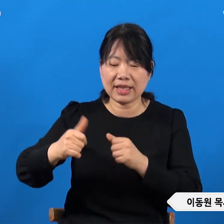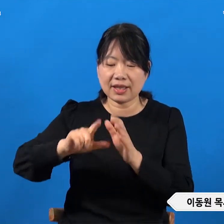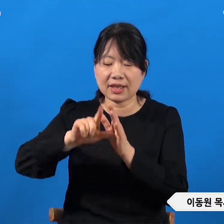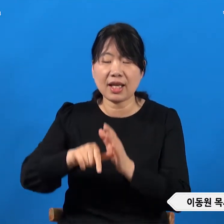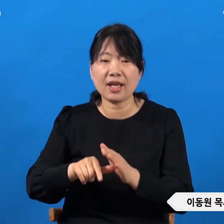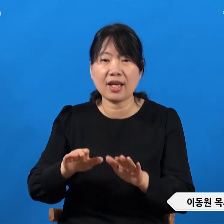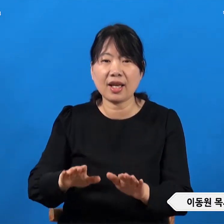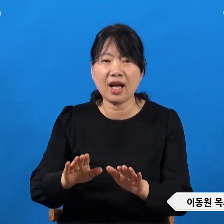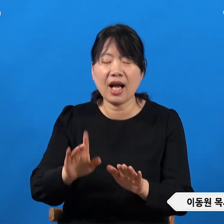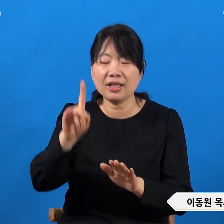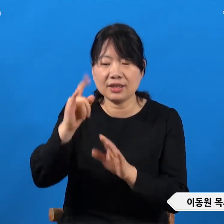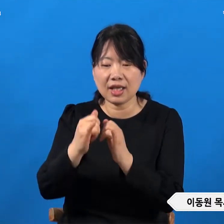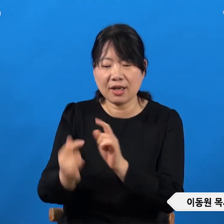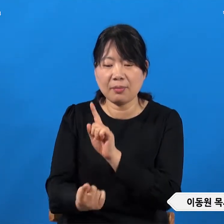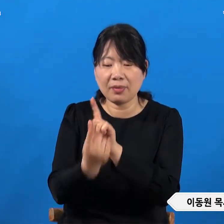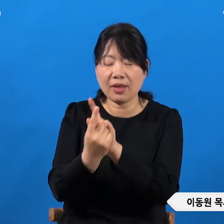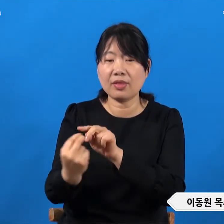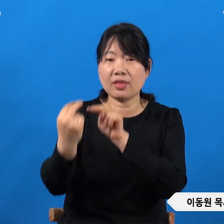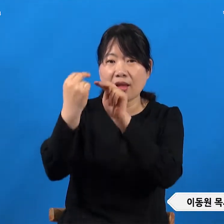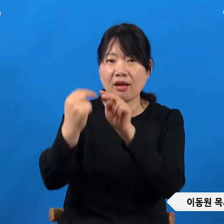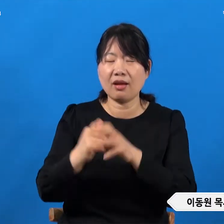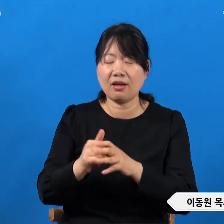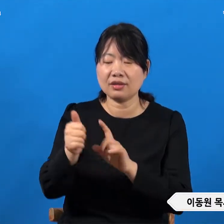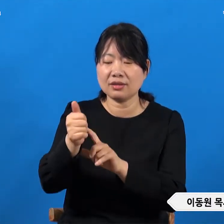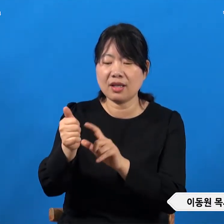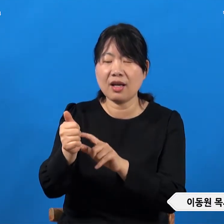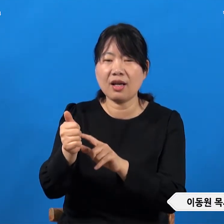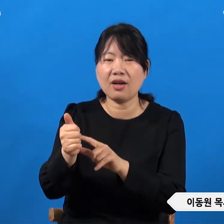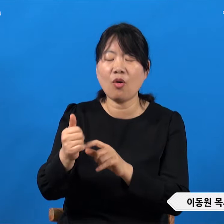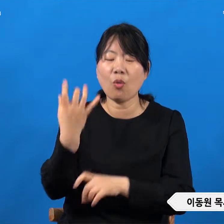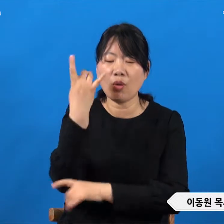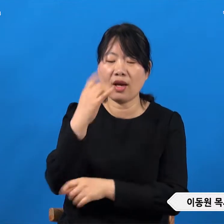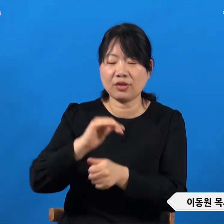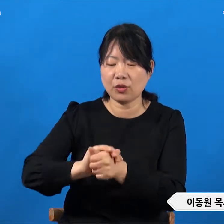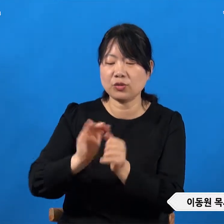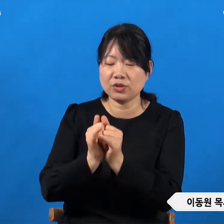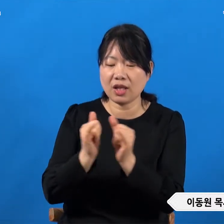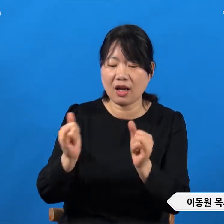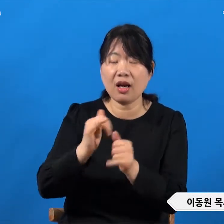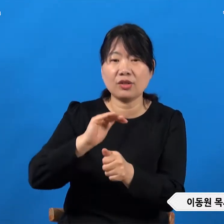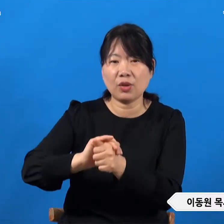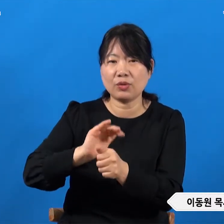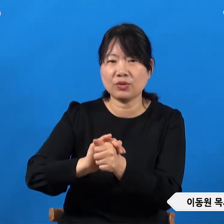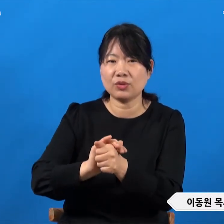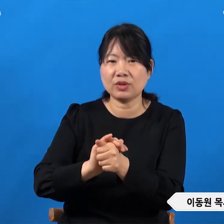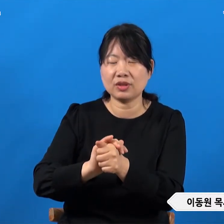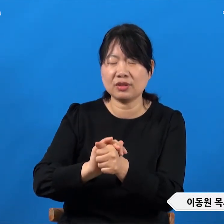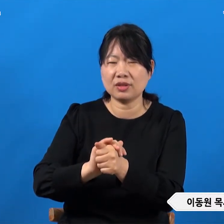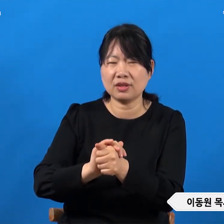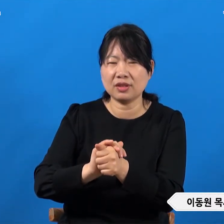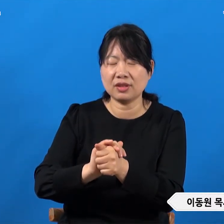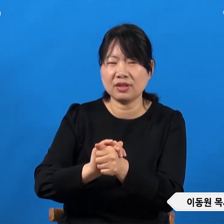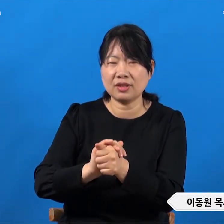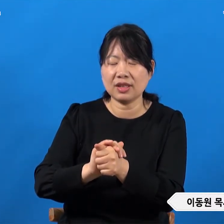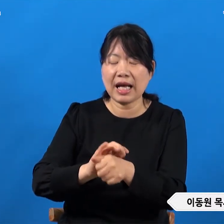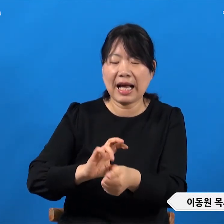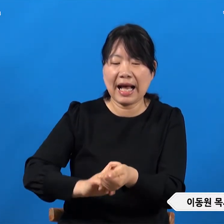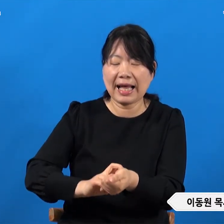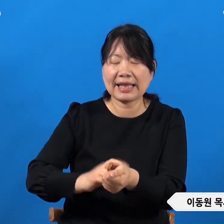노귀제라는 언덕에서 한 사람을 만납니다. 그 사람은 본래 경주 사람이었어요. 경주